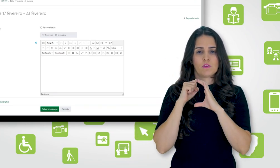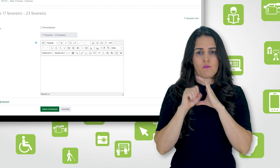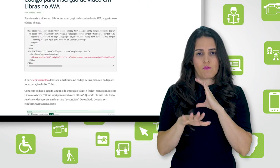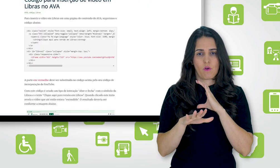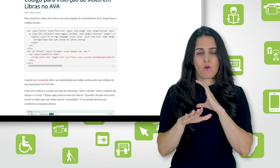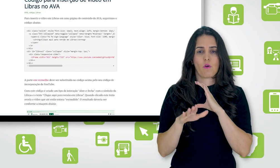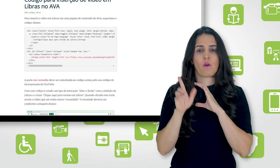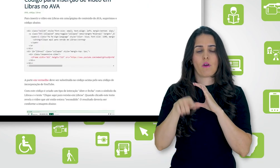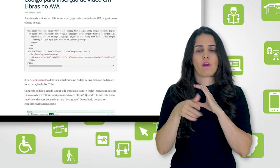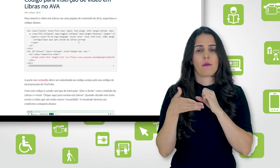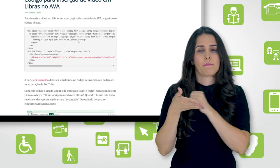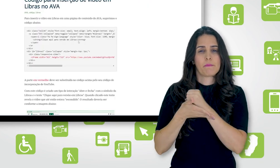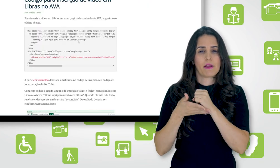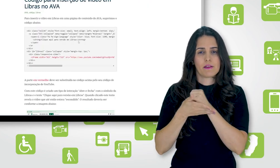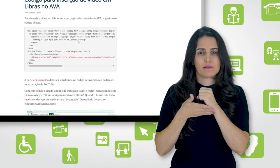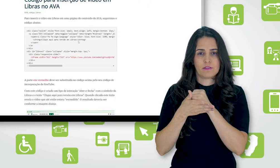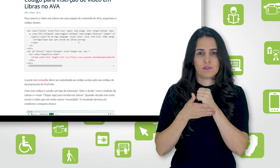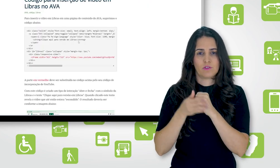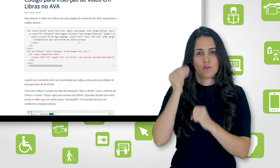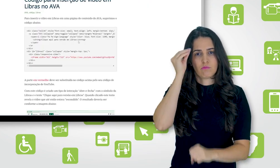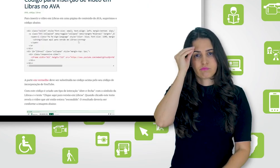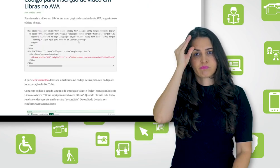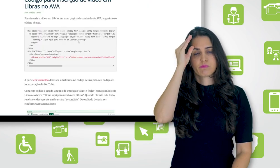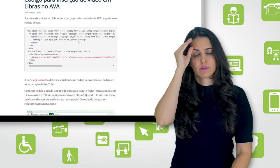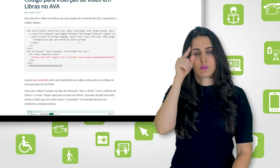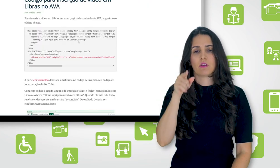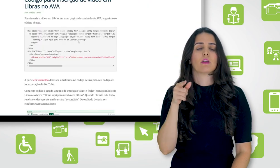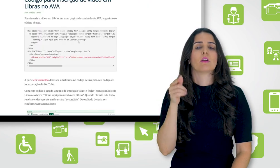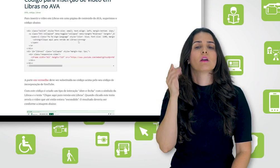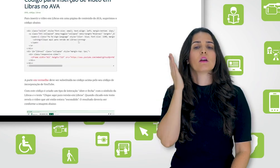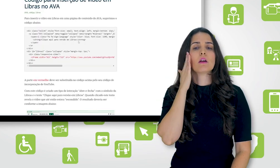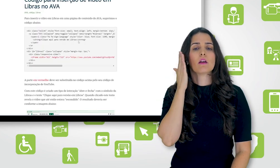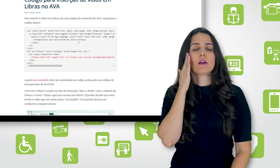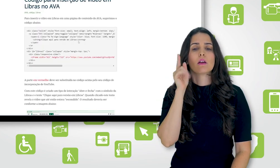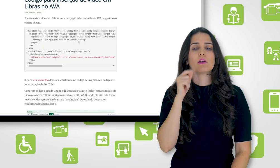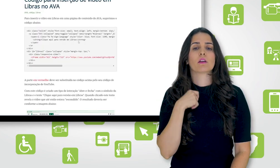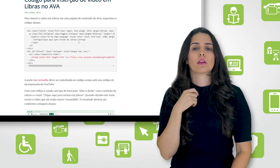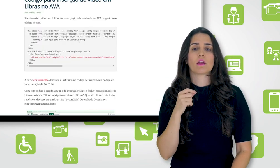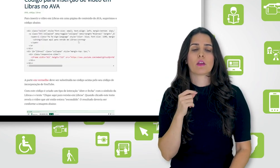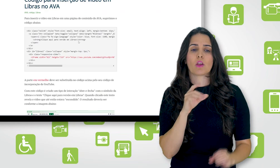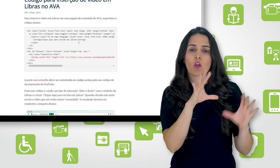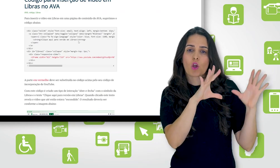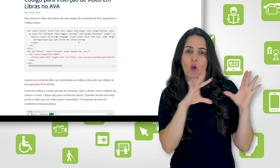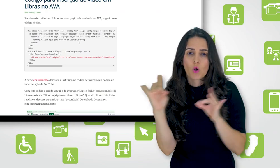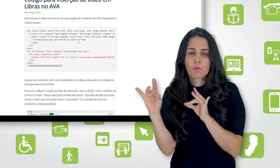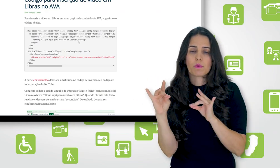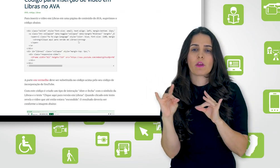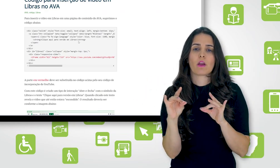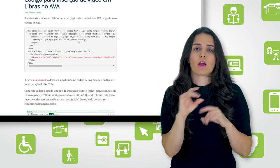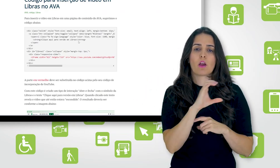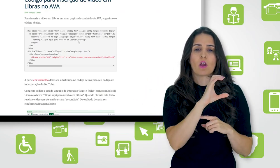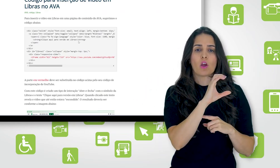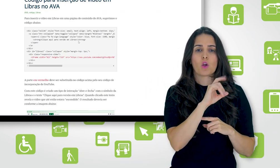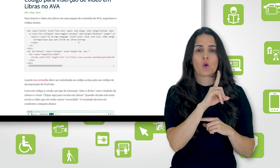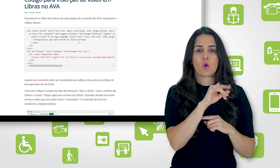copiar e compreender o código para inserção desse vídeo em libras no ambiente virtual